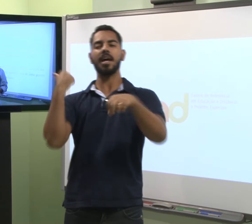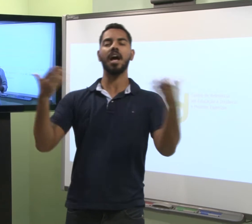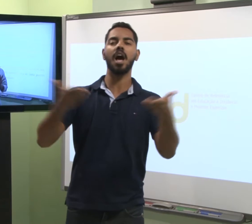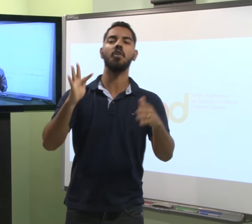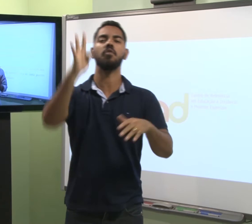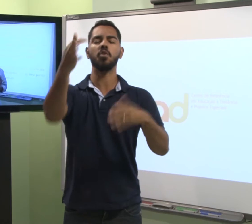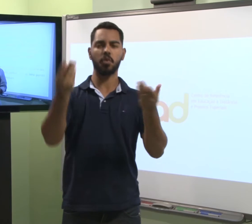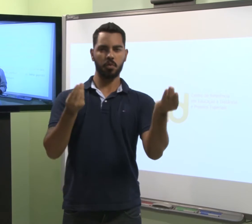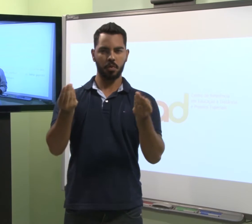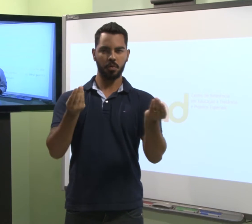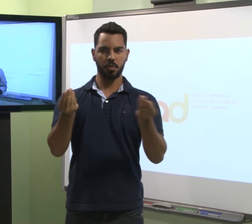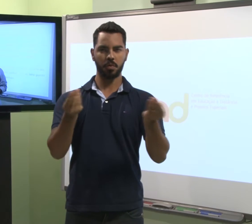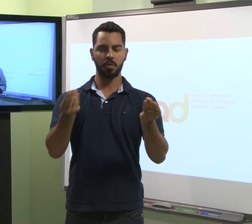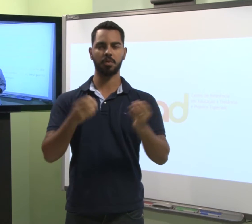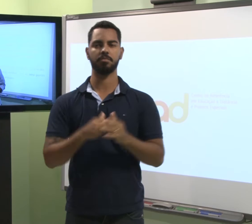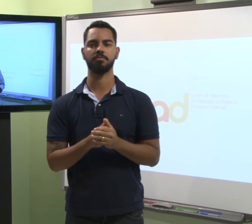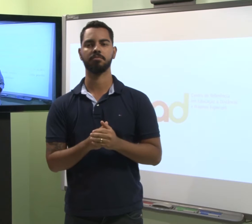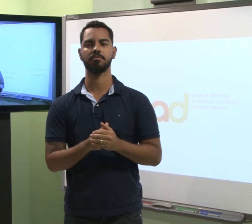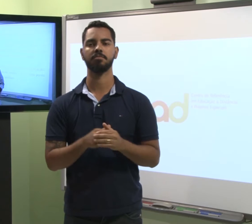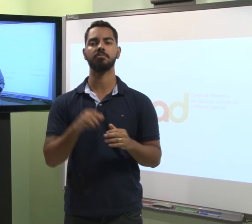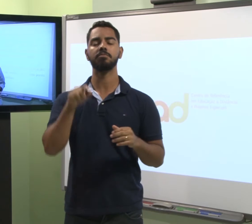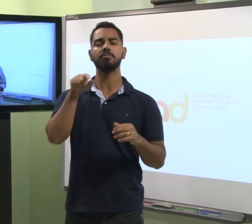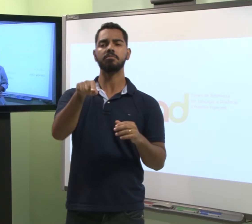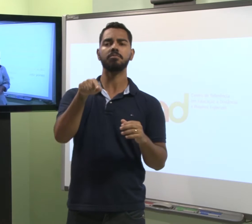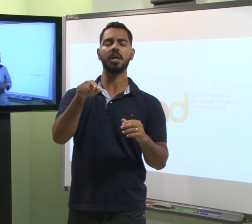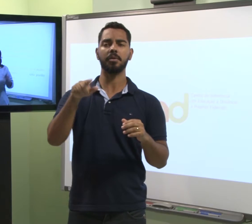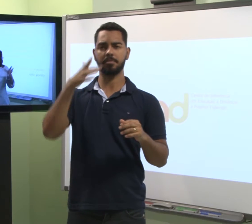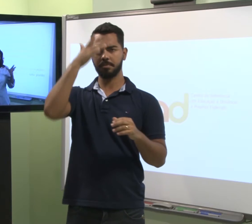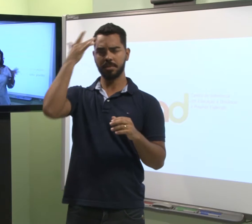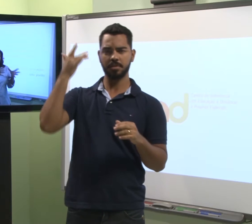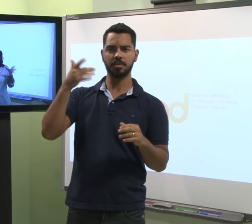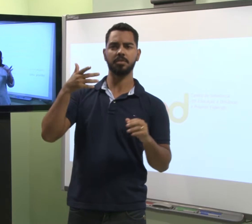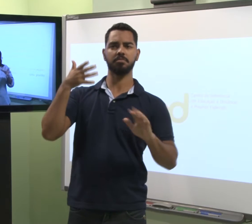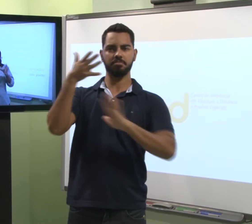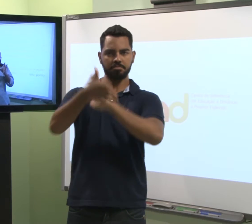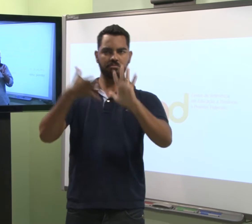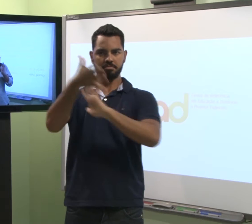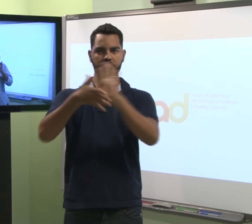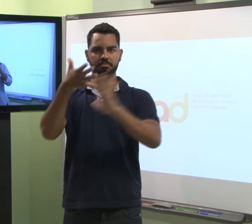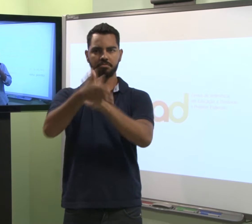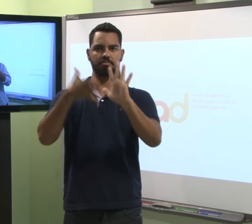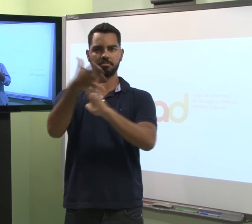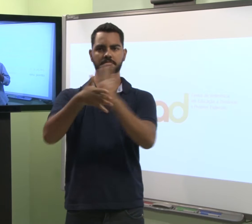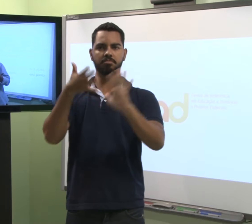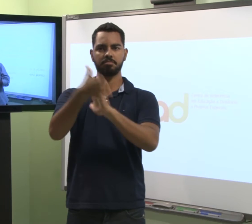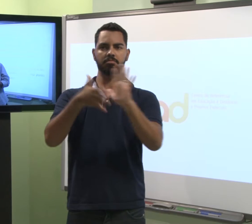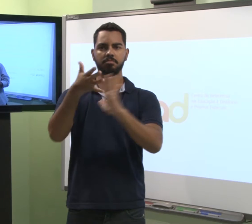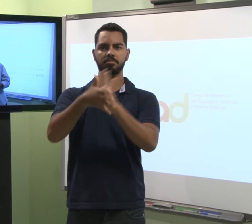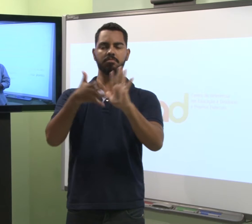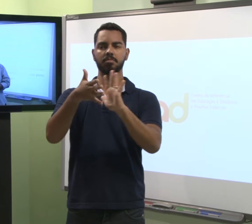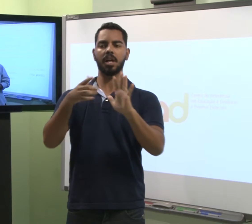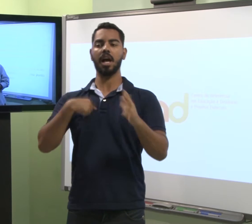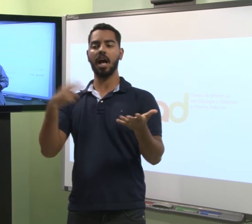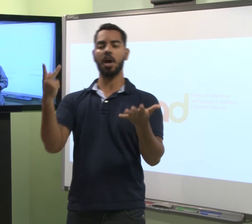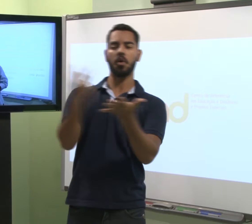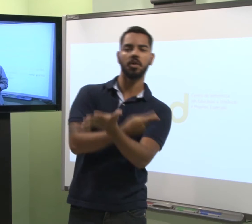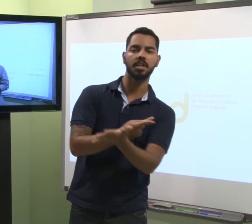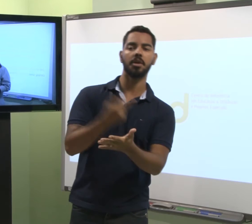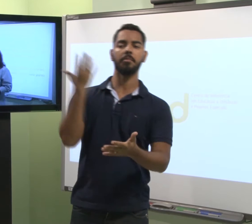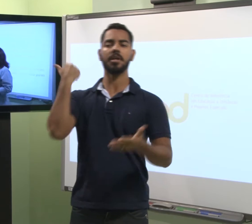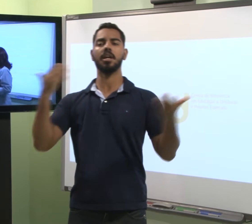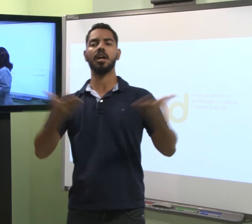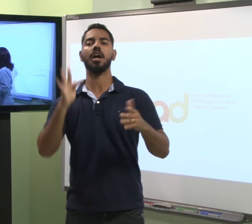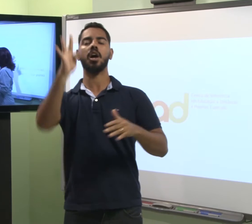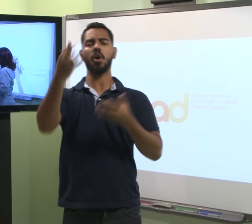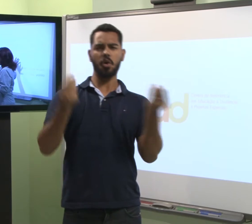a ação, o acontecimento ou estado verbal, isto é, seu ponto de vista diante dos eventos verbais.